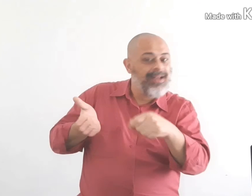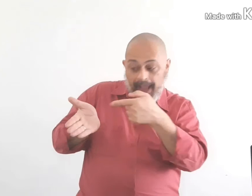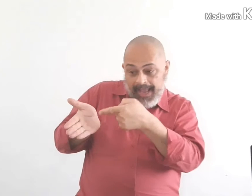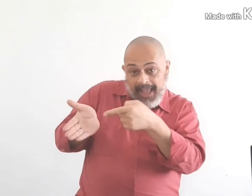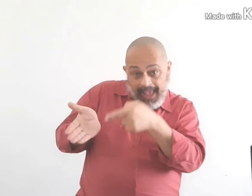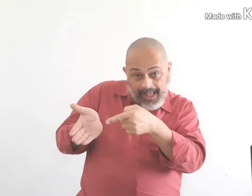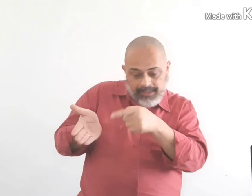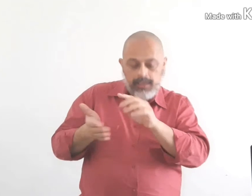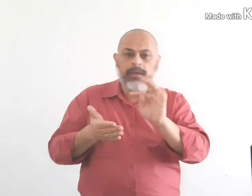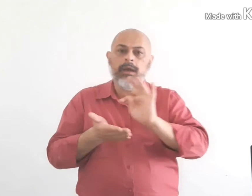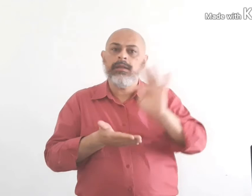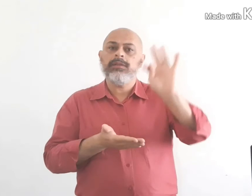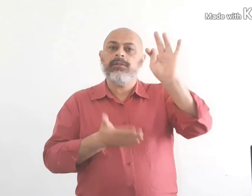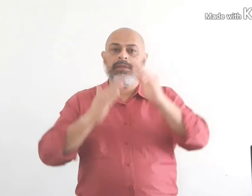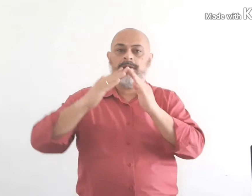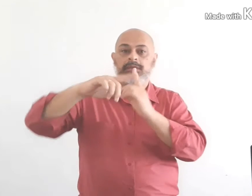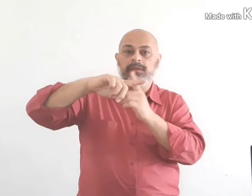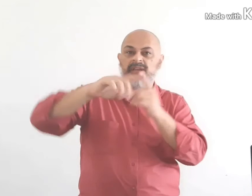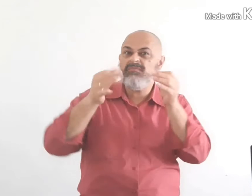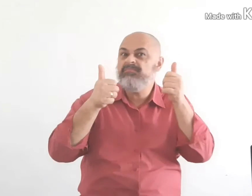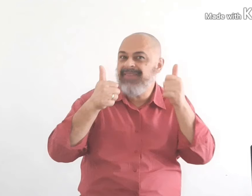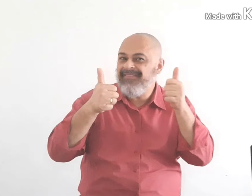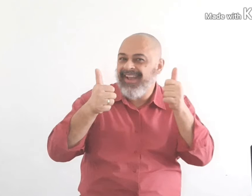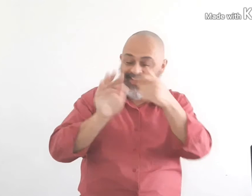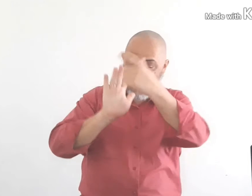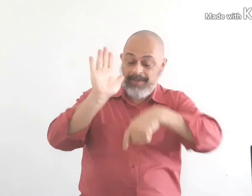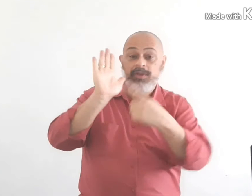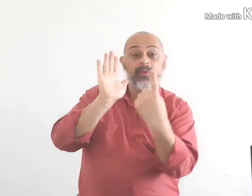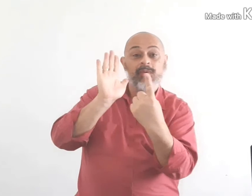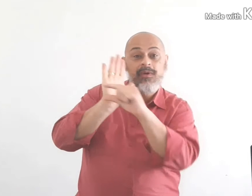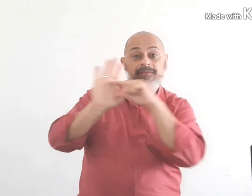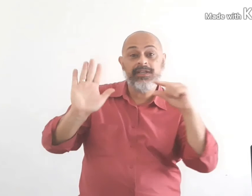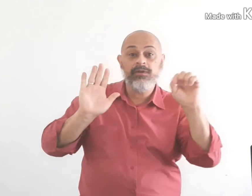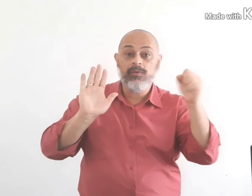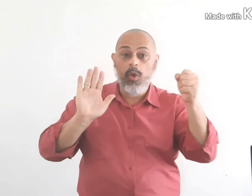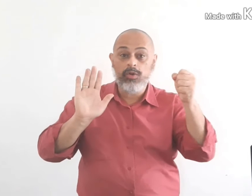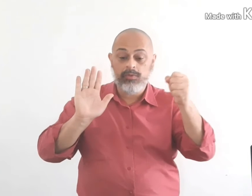ao Senhor. Olhe só o versículo 8 do capítulo 1 de 1 Tessalonicenses.